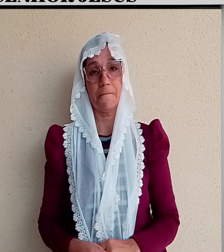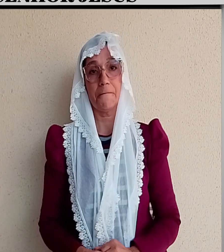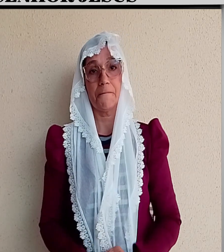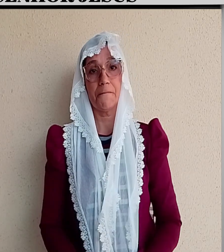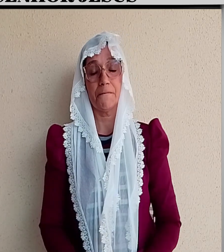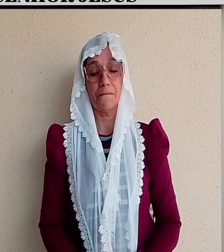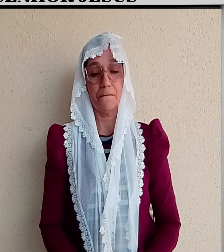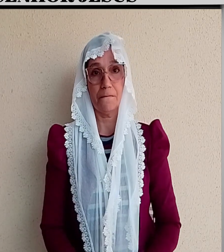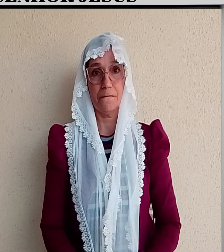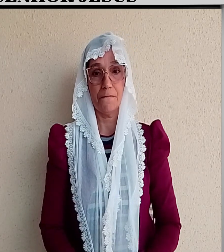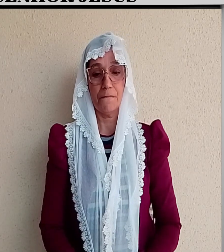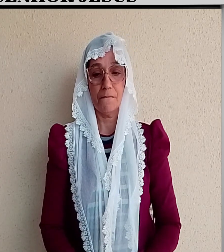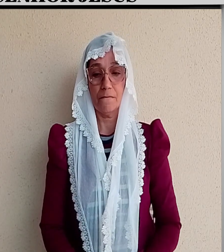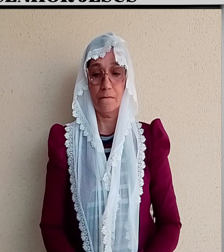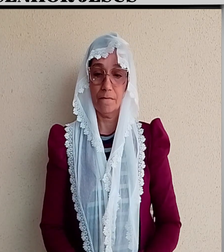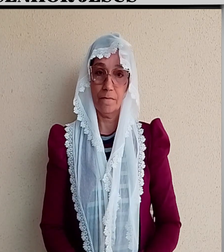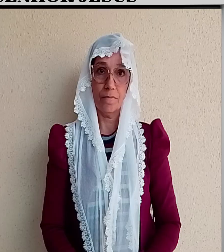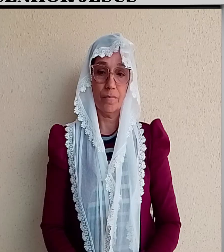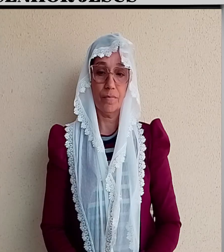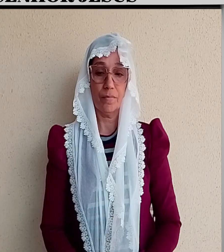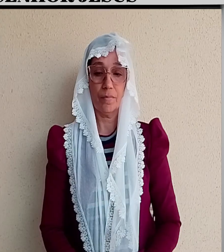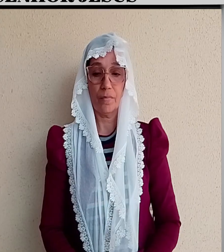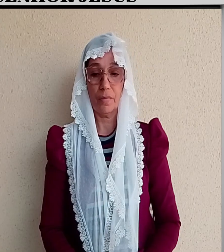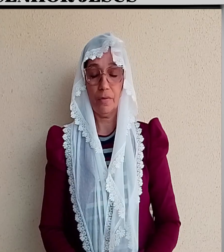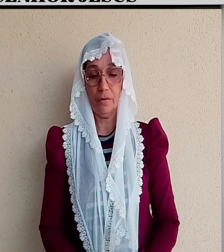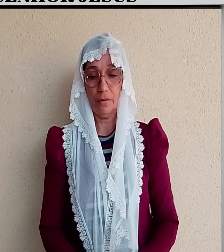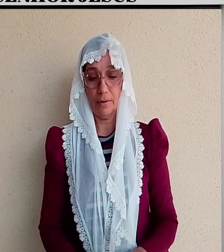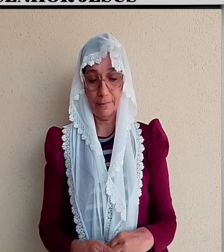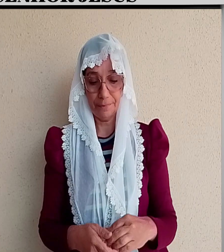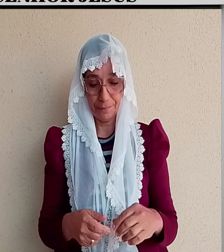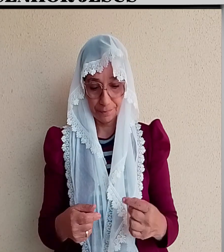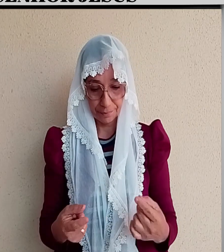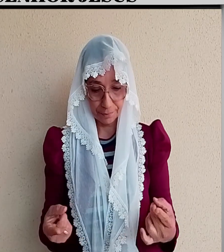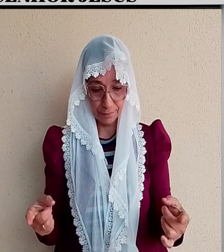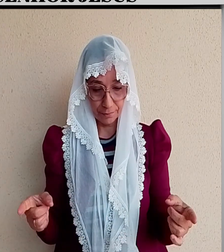Glória a Deus, Senhor.